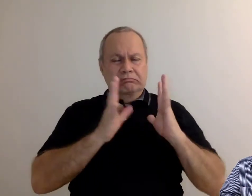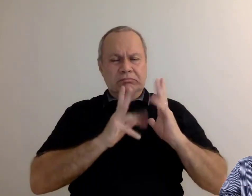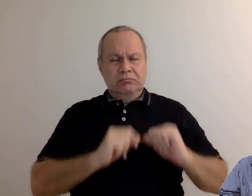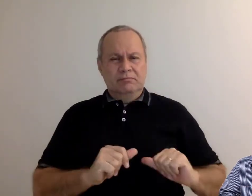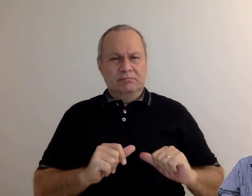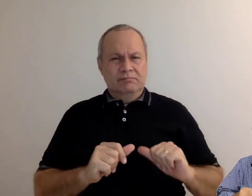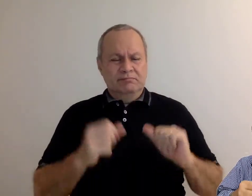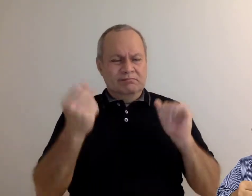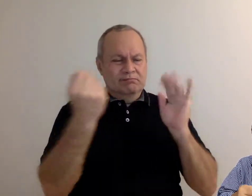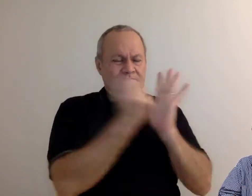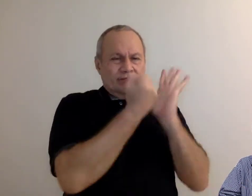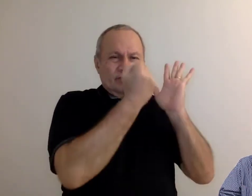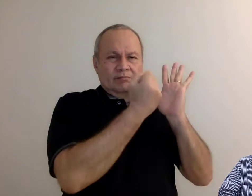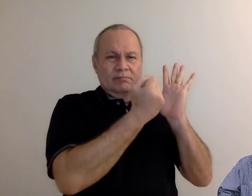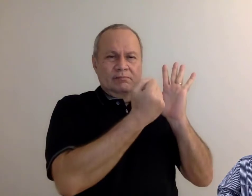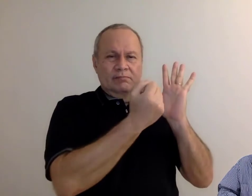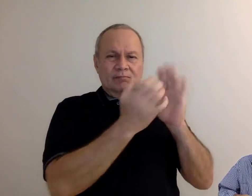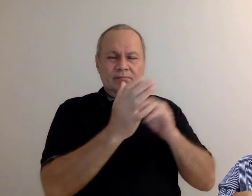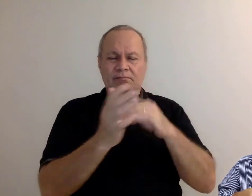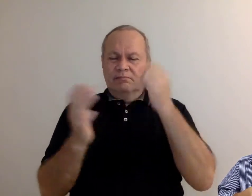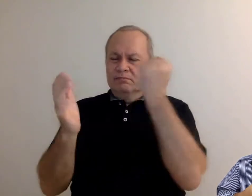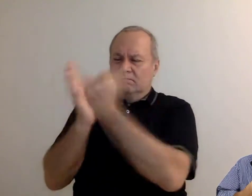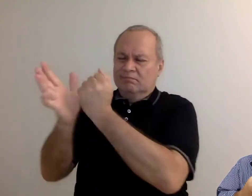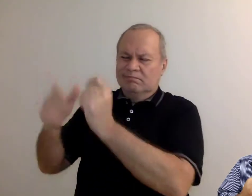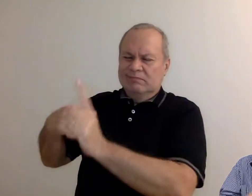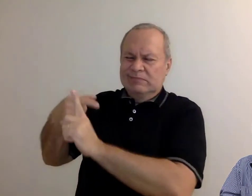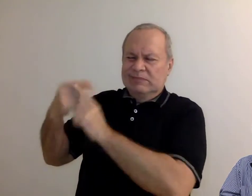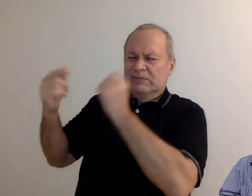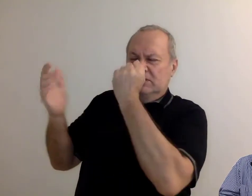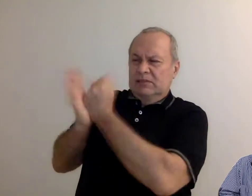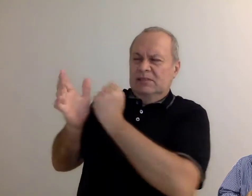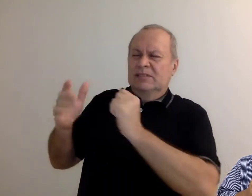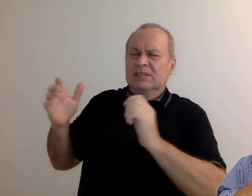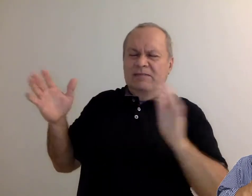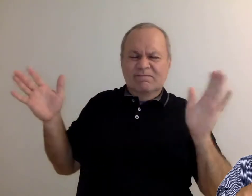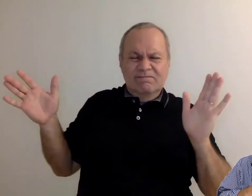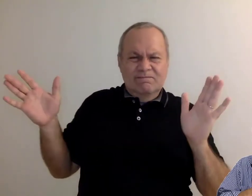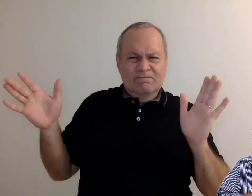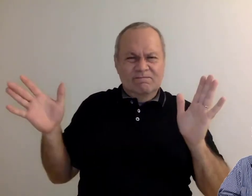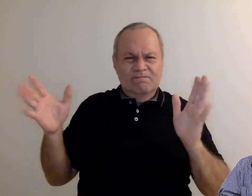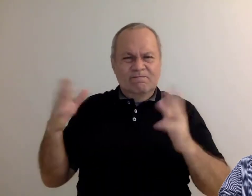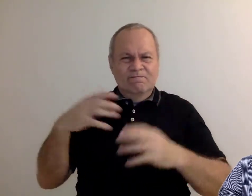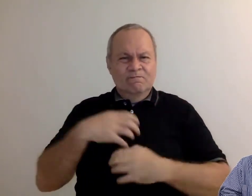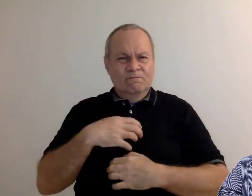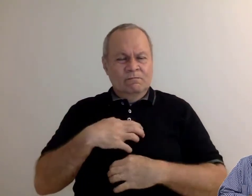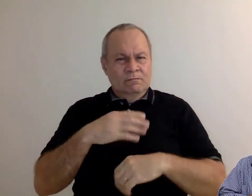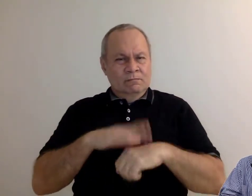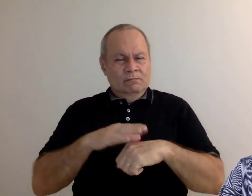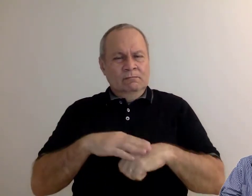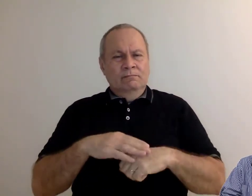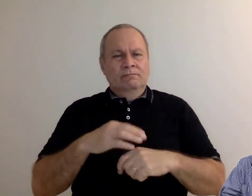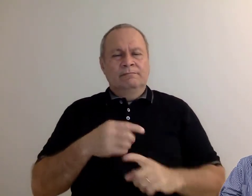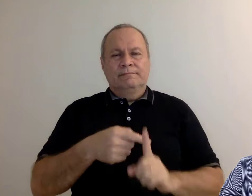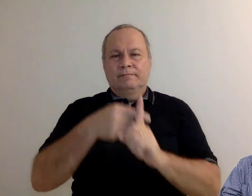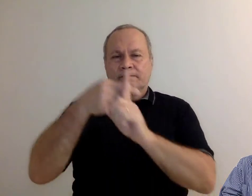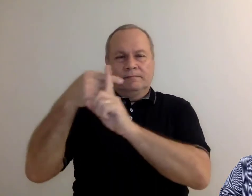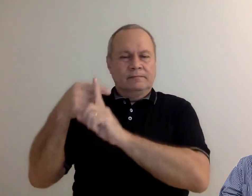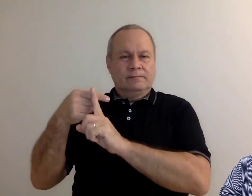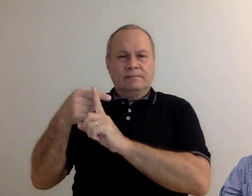de dívida, as nossas contas, a nossa dívida impagável. Ele cravou na